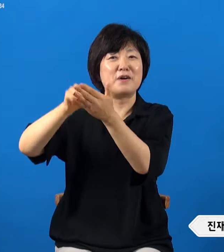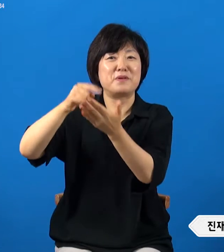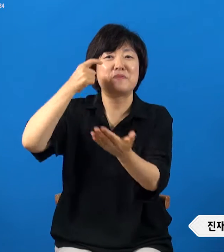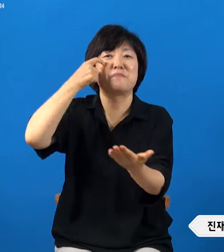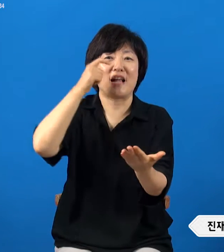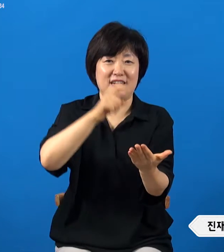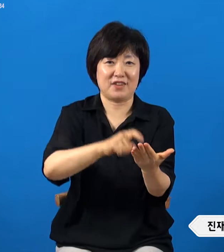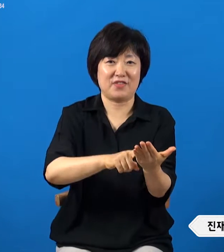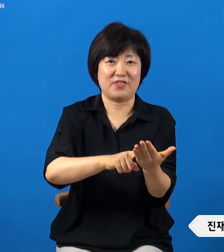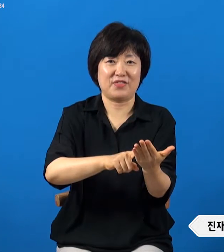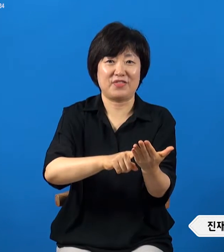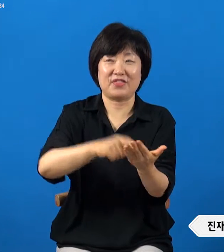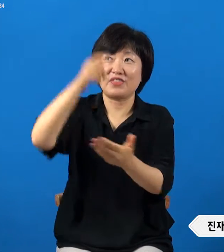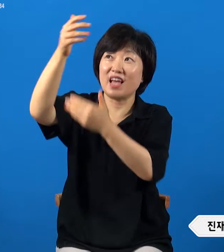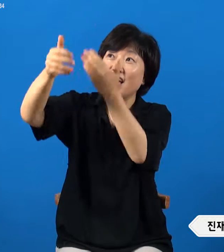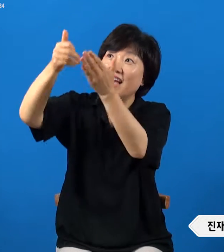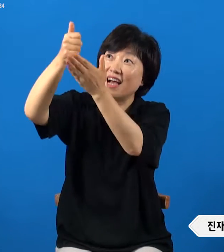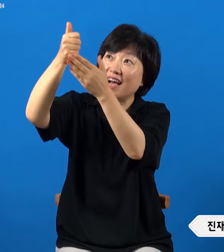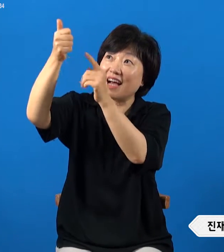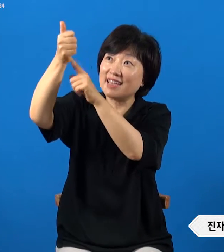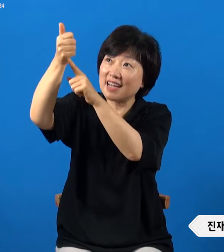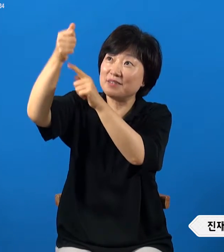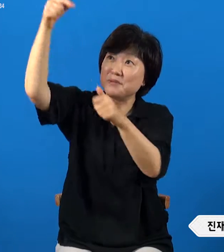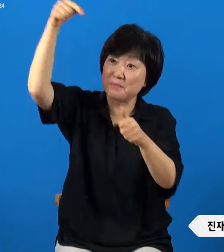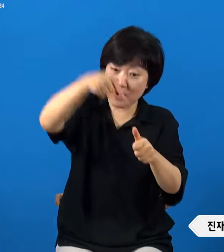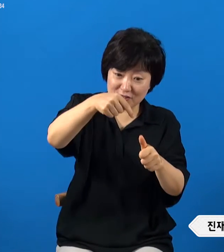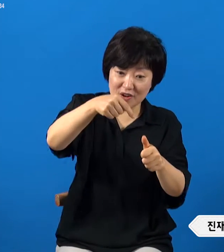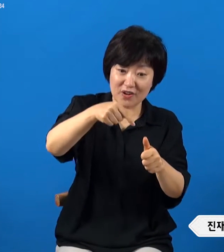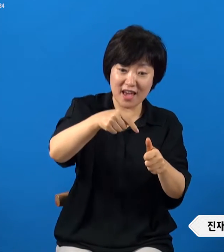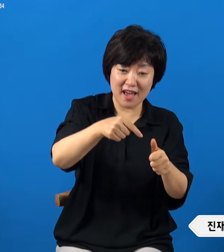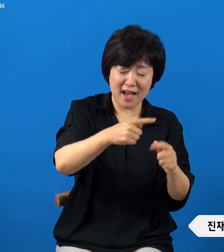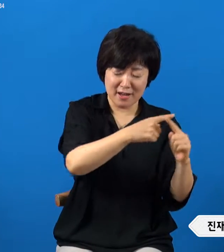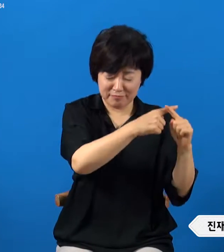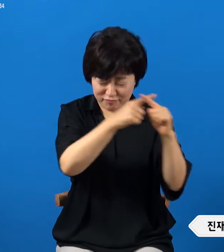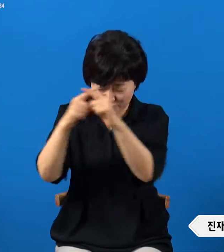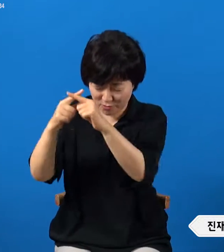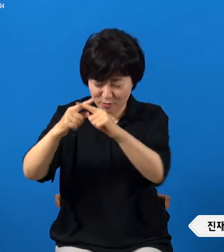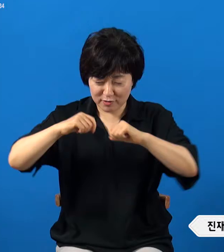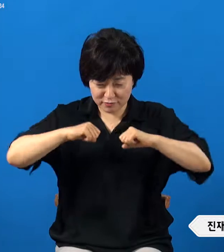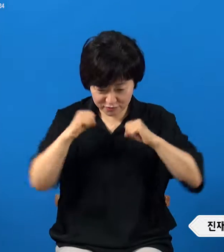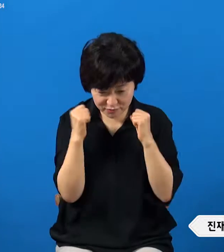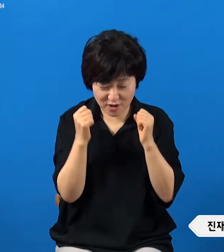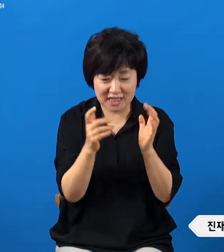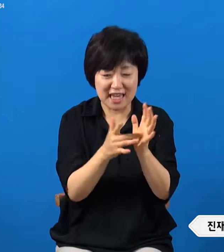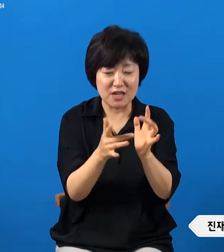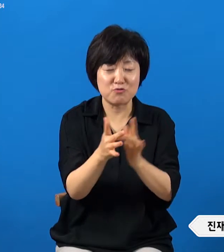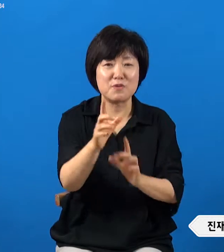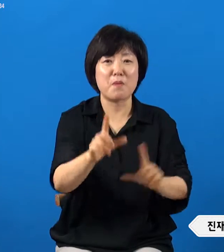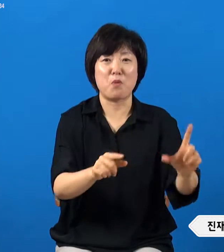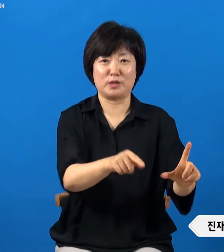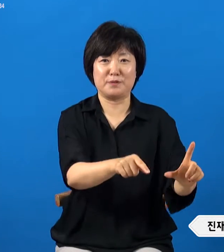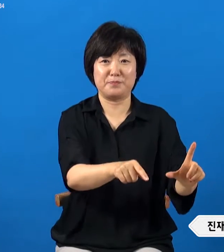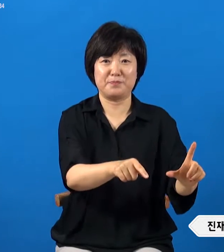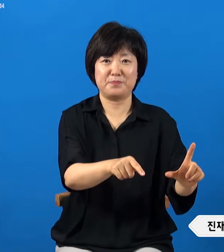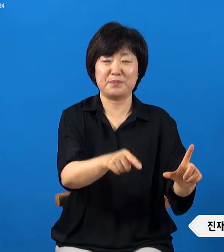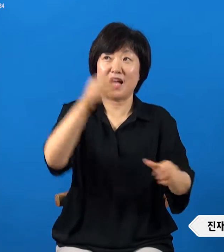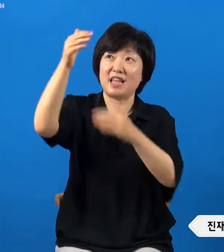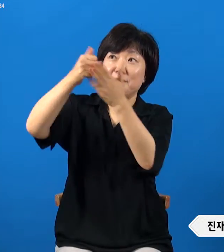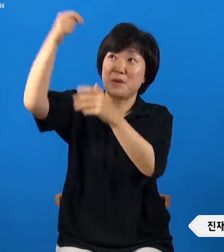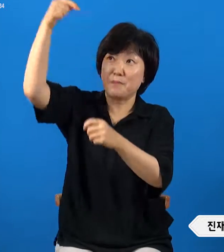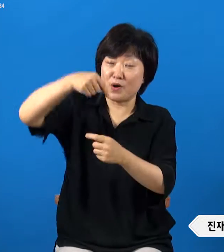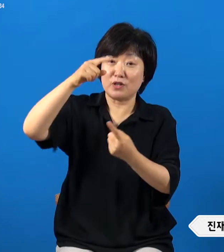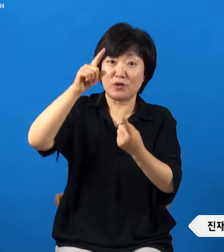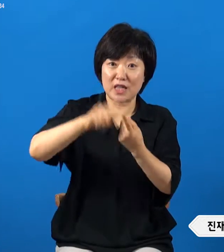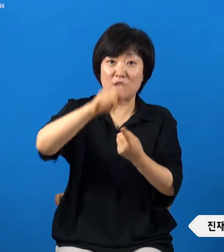순종하고 복종하시는 예수님의 마음을 보게 되었어요. 하나님 아버지의 뜻을 이루기 위해 십자가를 지신 예수님의 모습 말입니다. 그의